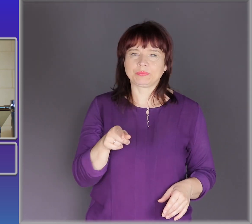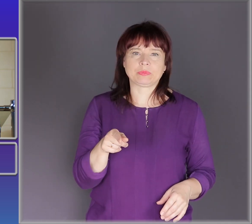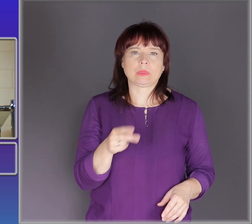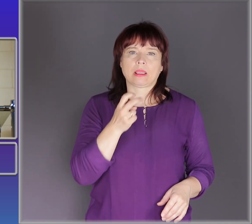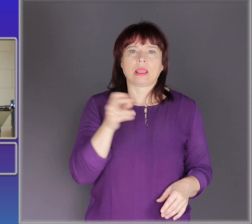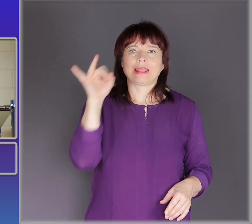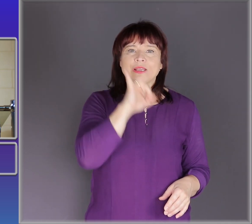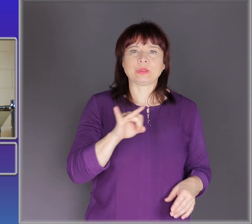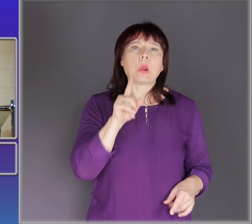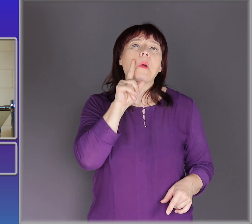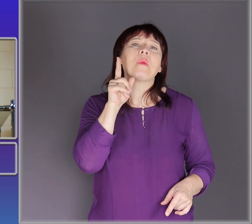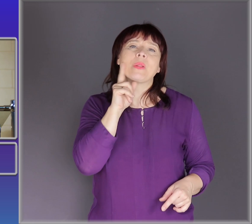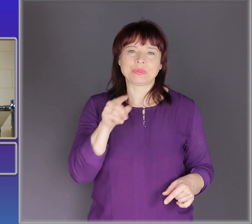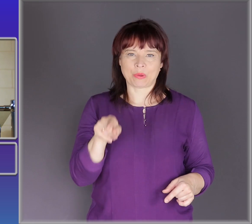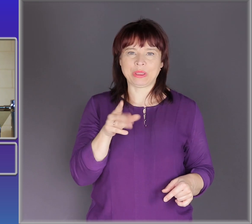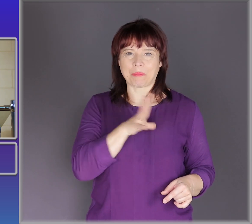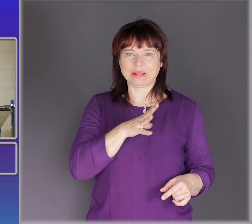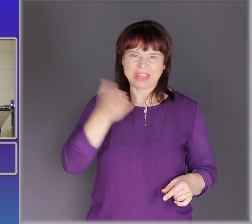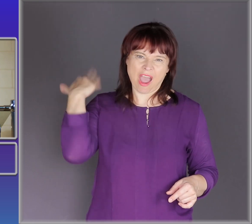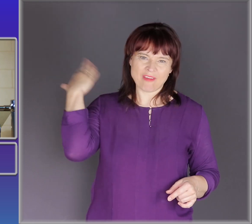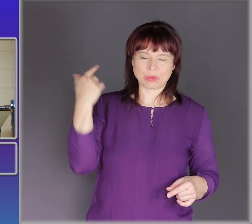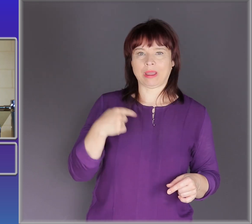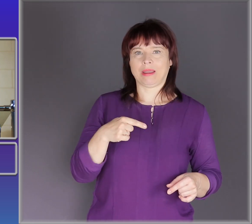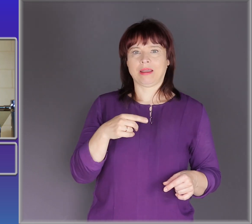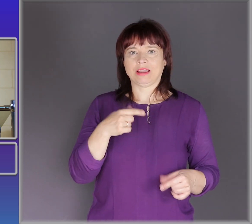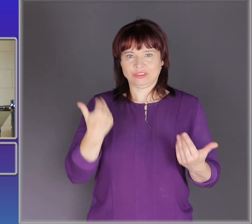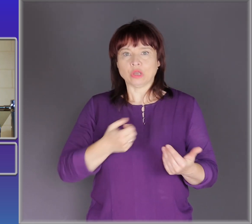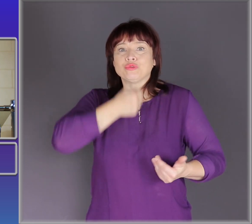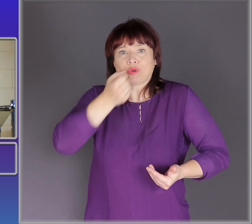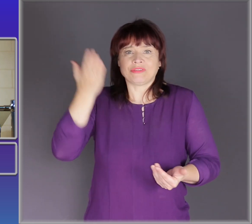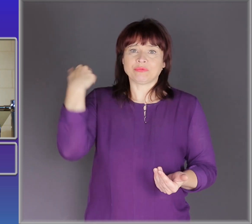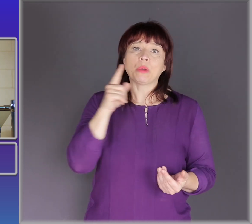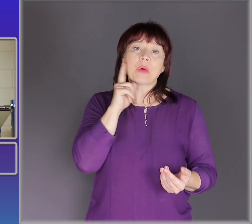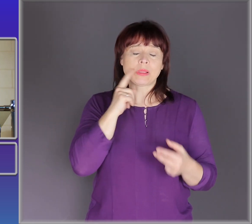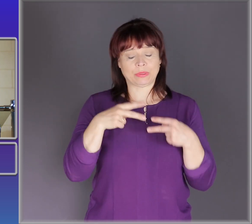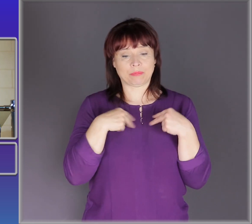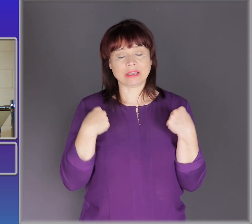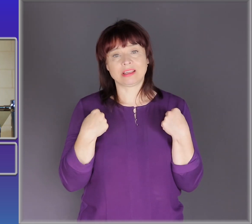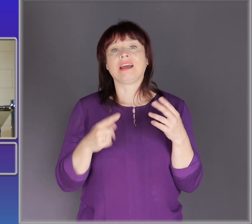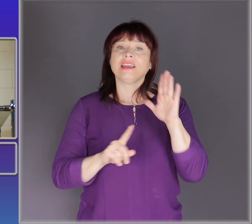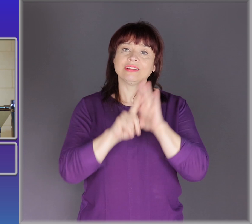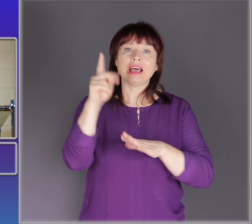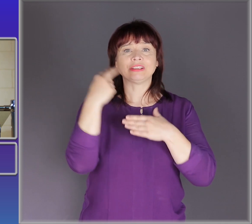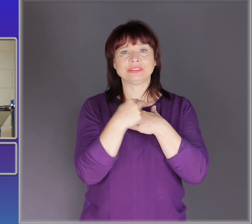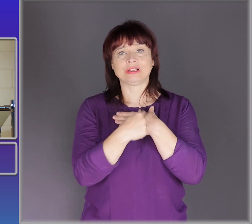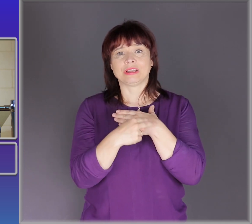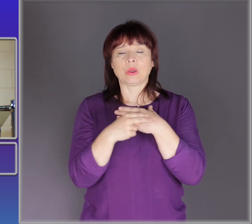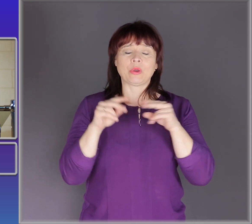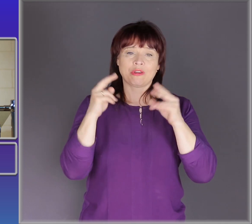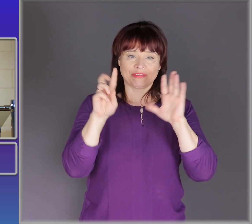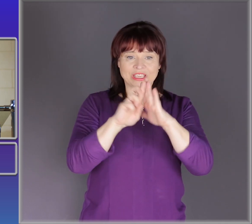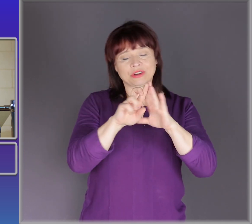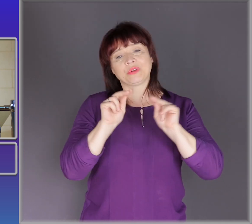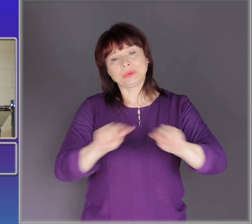был уже только молодым пастором и начиналась я поднял эту тему кто-то на сферу